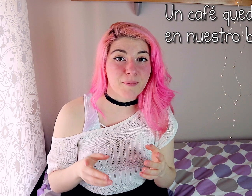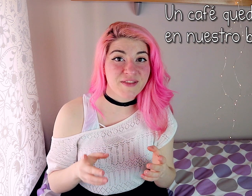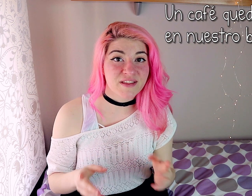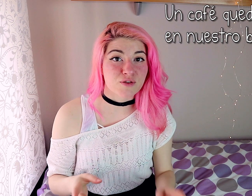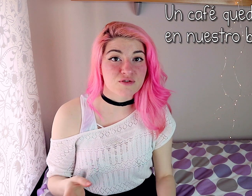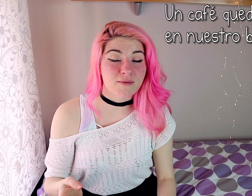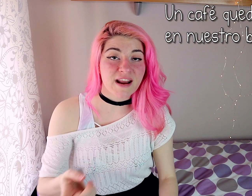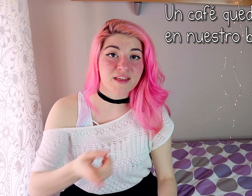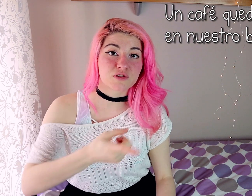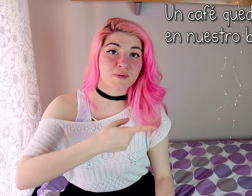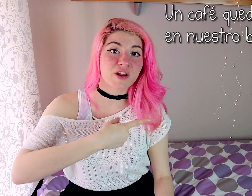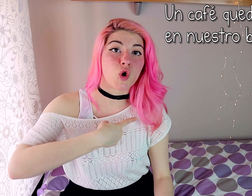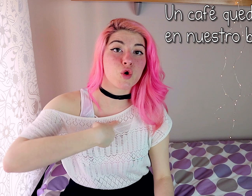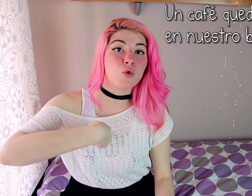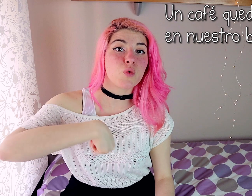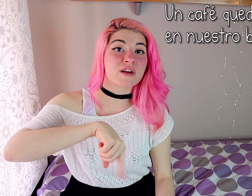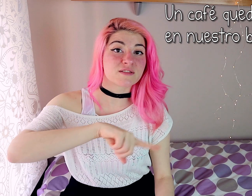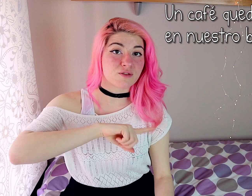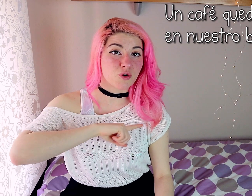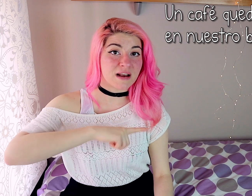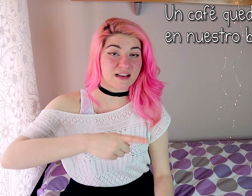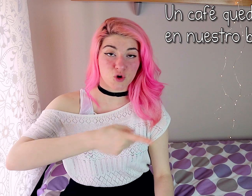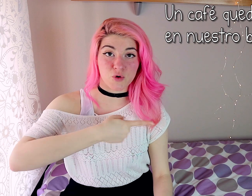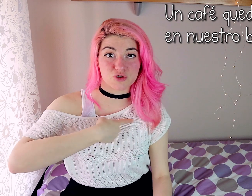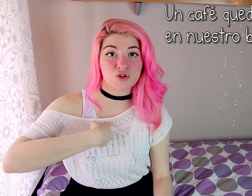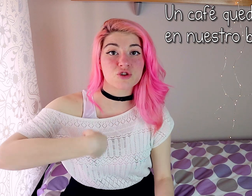pendiente en nuestro bar. Hacemos primero nuestro, ¿vale? Que es como nosotros.